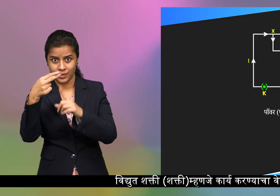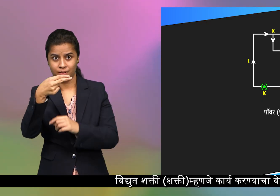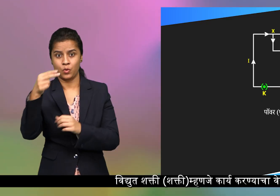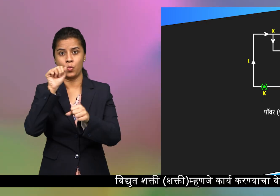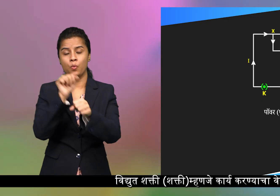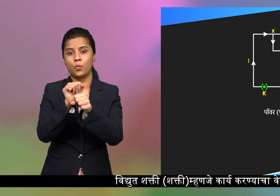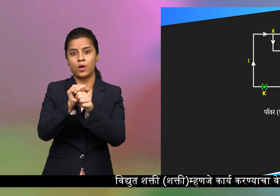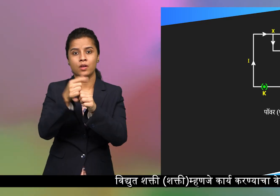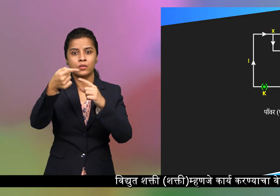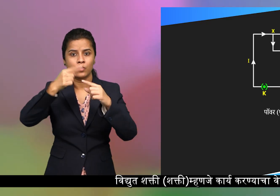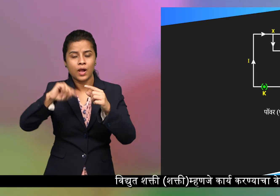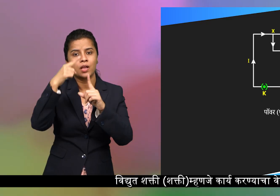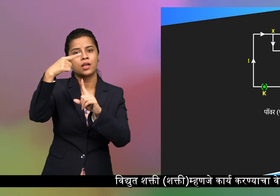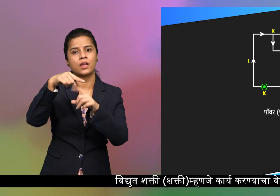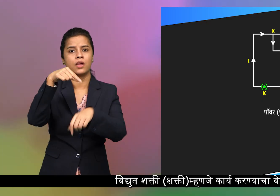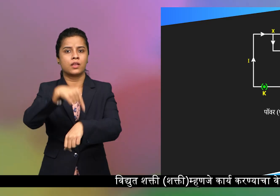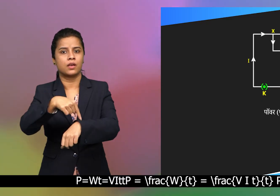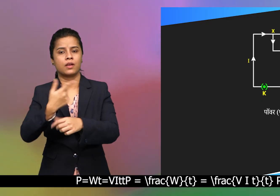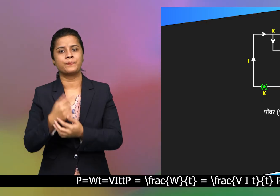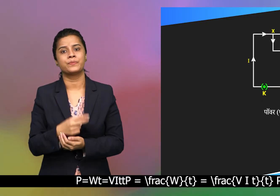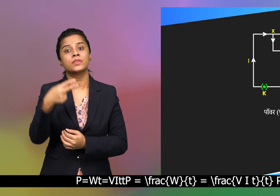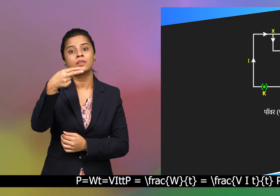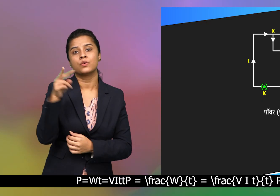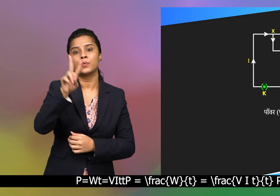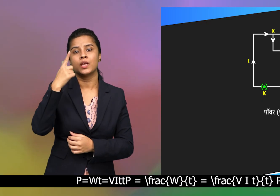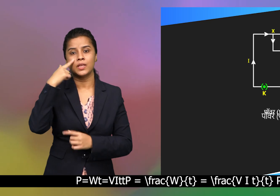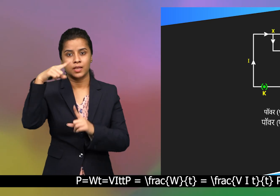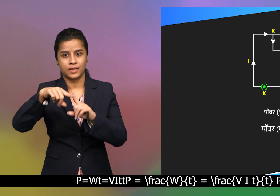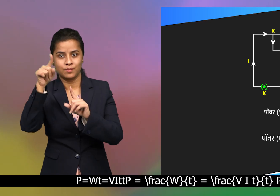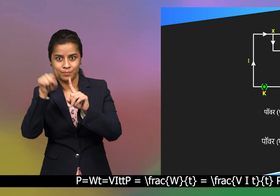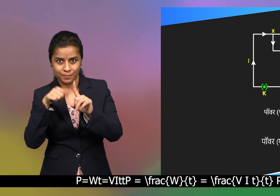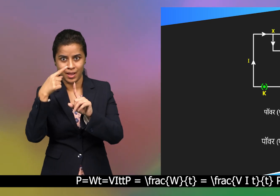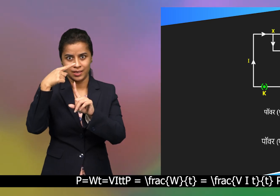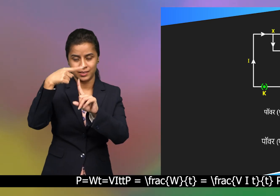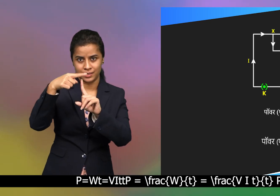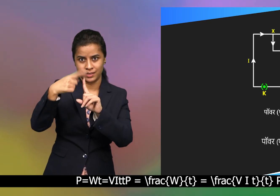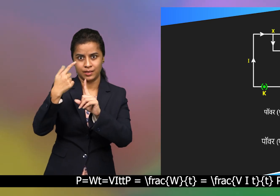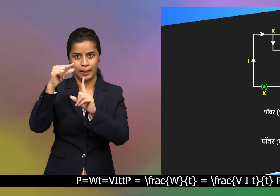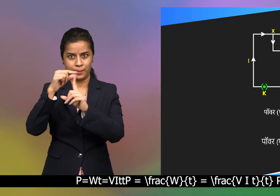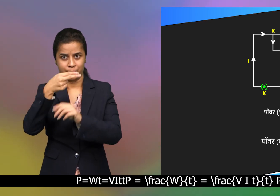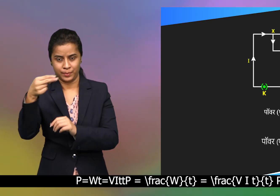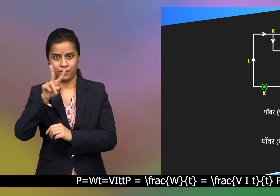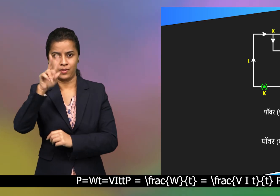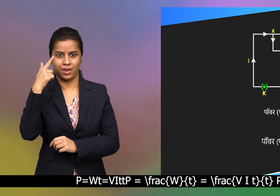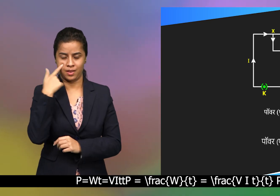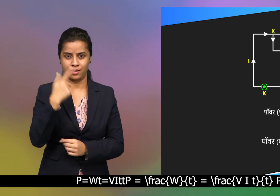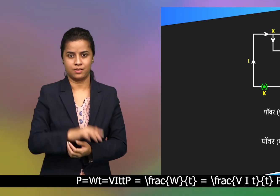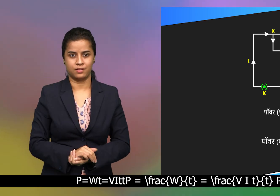शक्ती पॉवर म्हणजे कार्य करण्याचा वेग. P बरोबर WT बरोबर VITT बरोबर फ्रॅक.